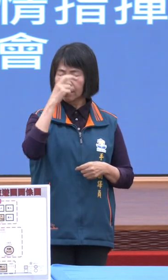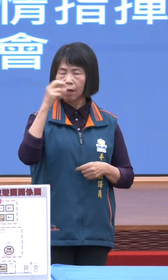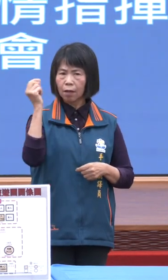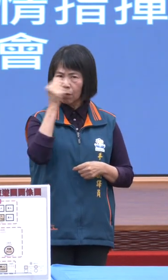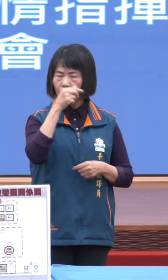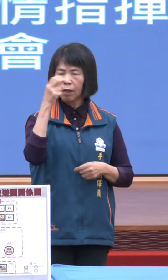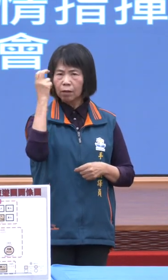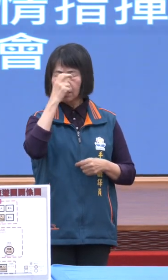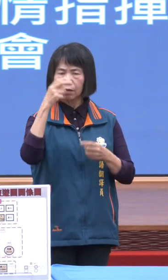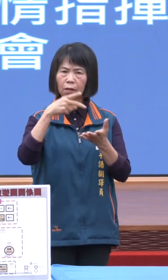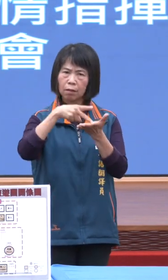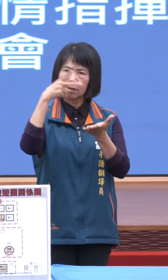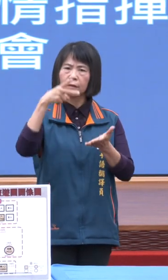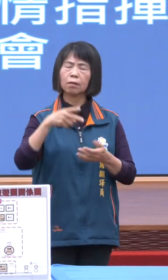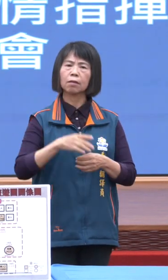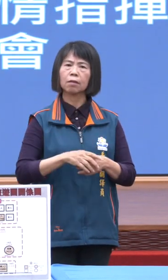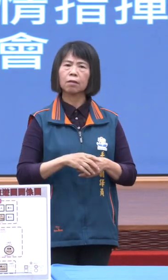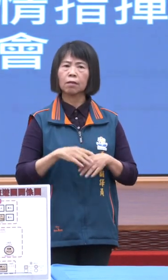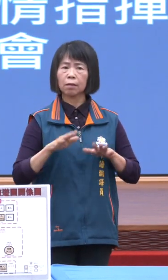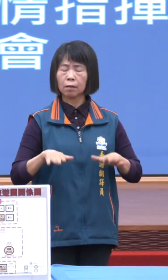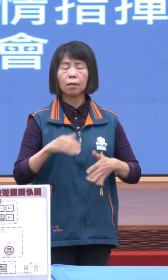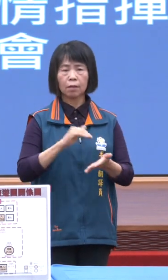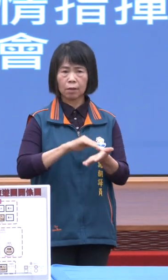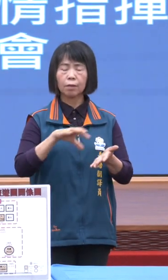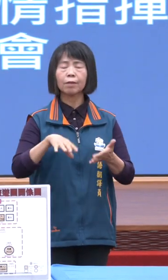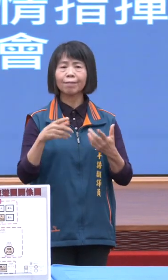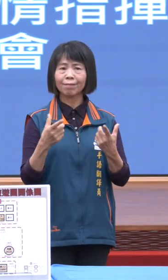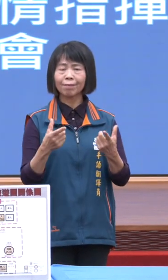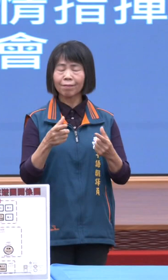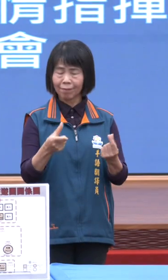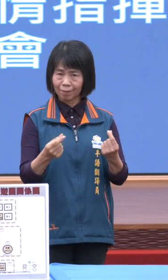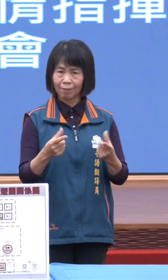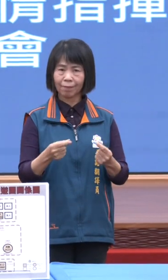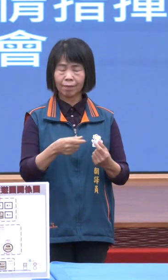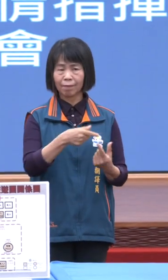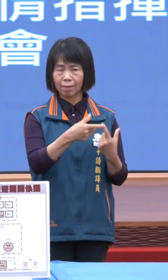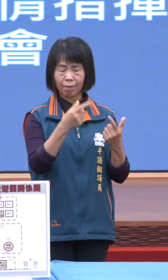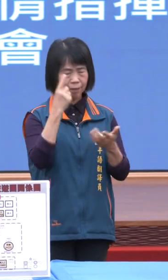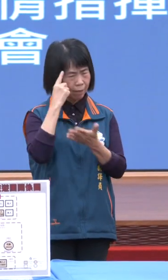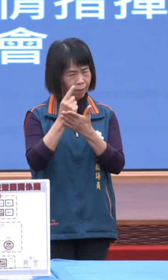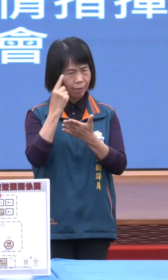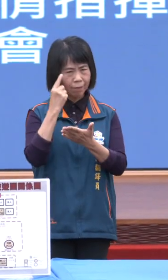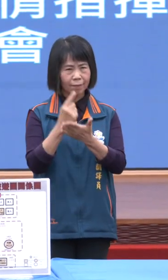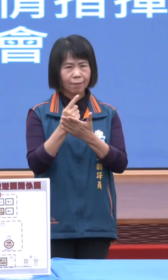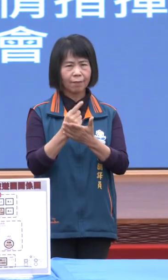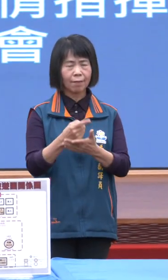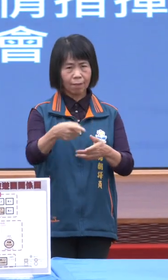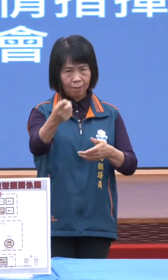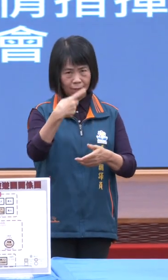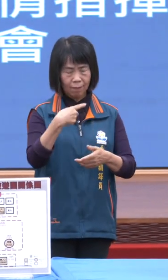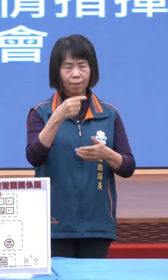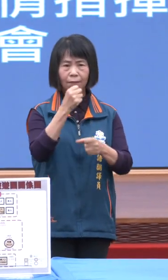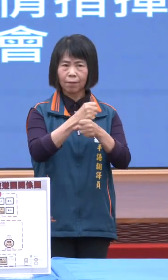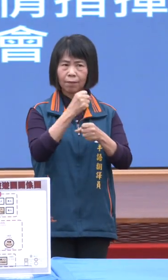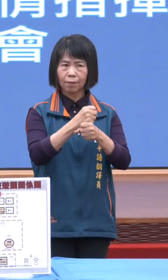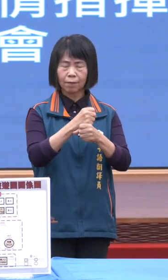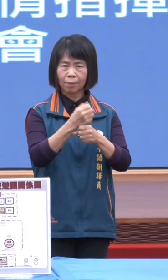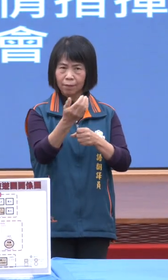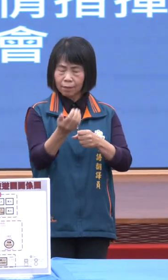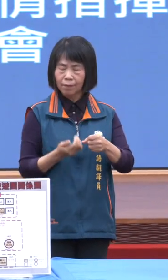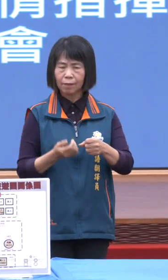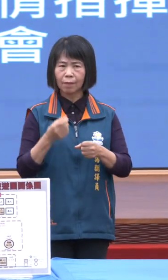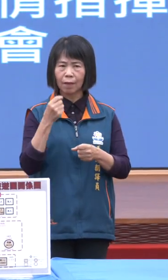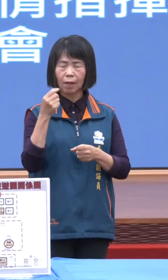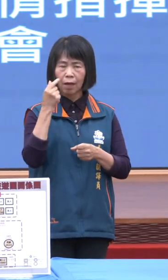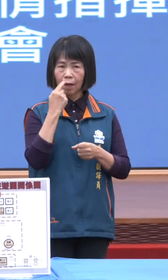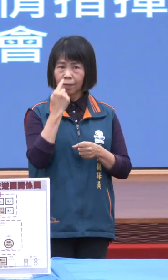这是我们目前在医院的政策就是如此那现在医院的每天来上班的人都必须做快筛跟